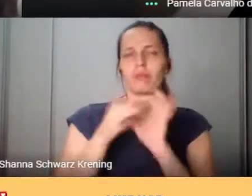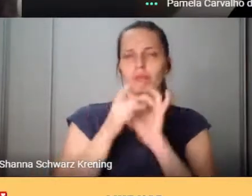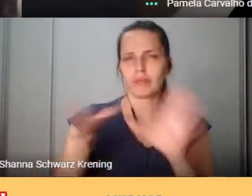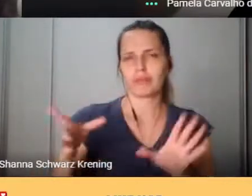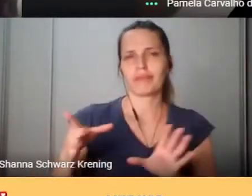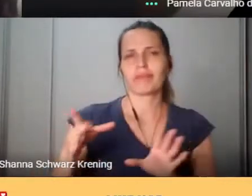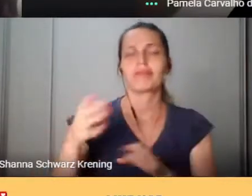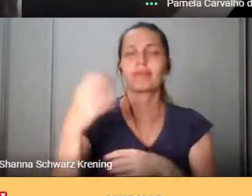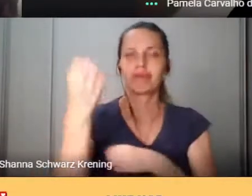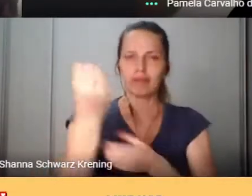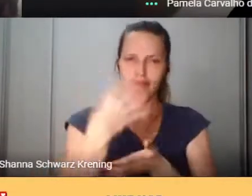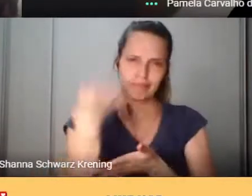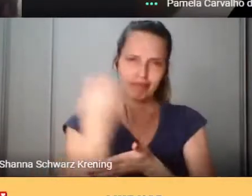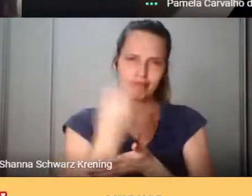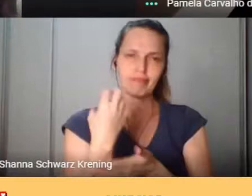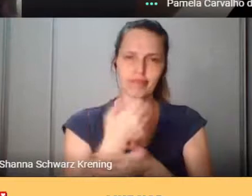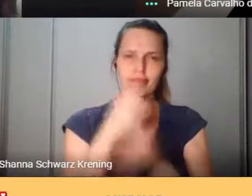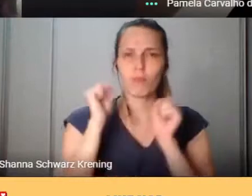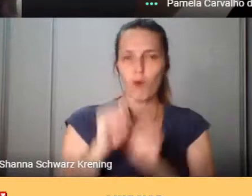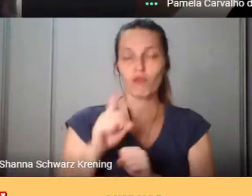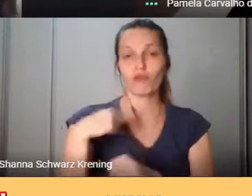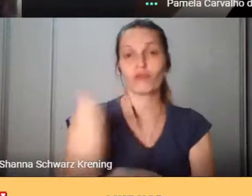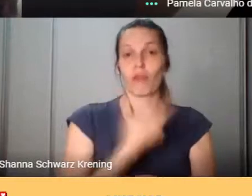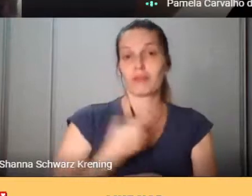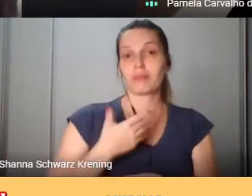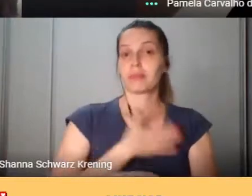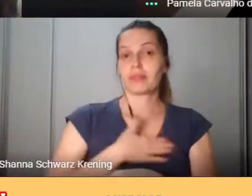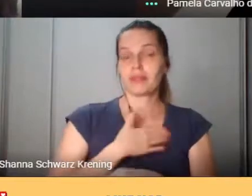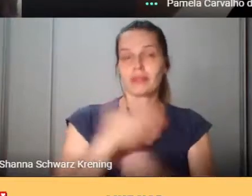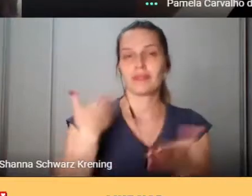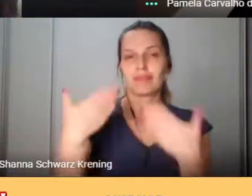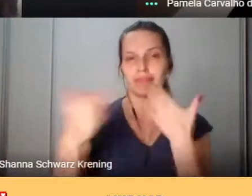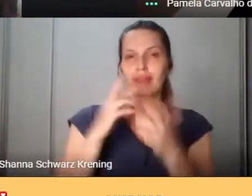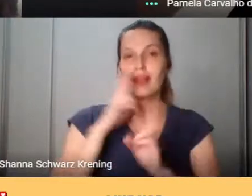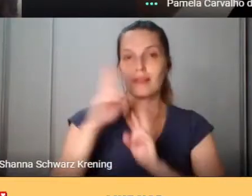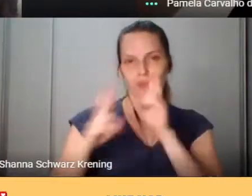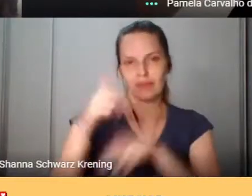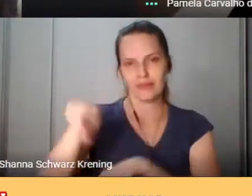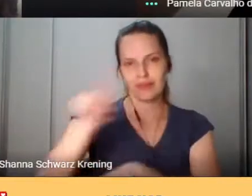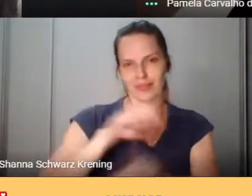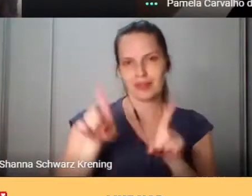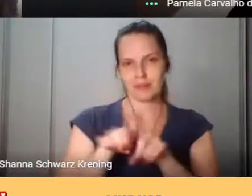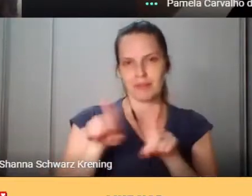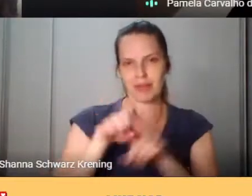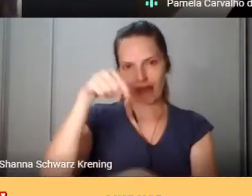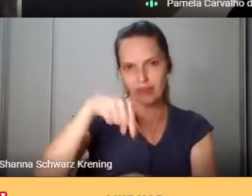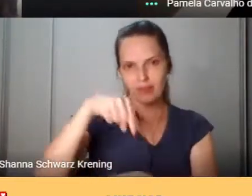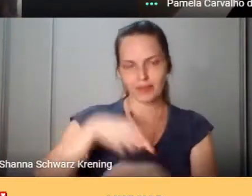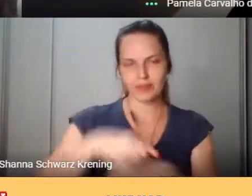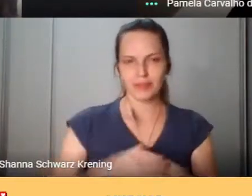nós, a gente vai ter o maior prazer de poder interagir também com vocês aqui.